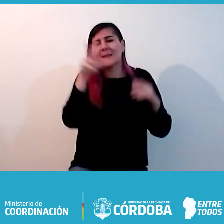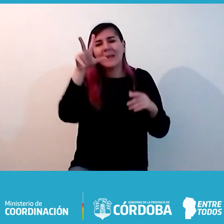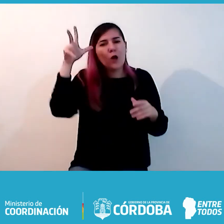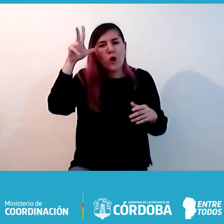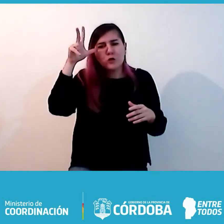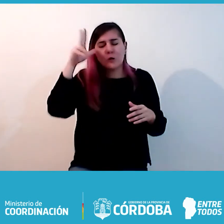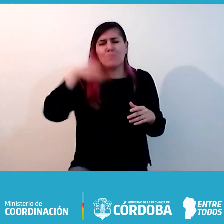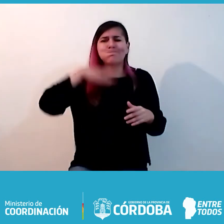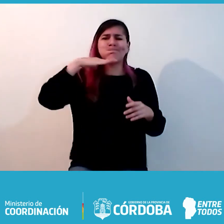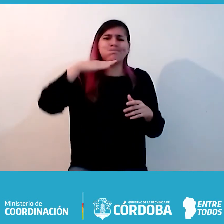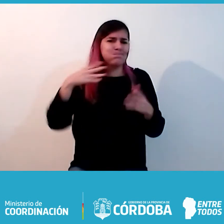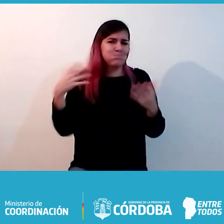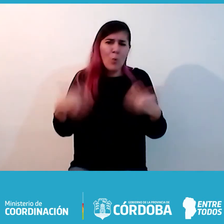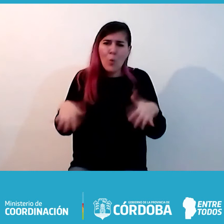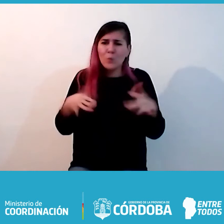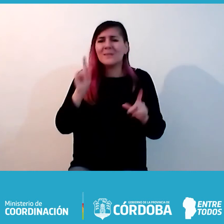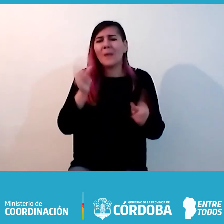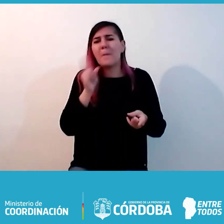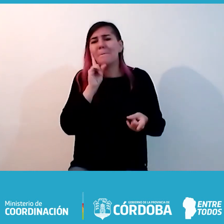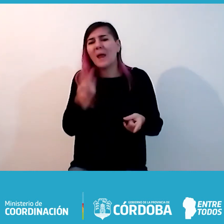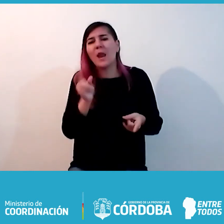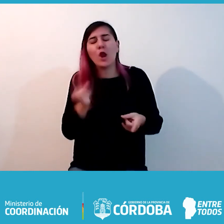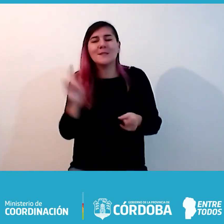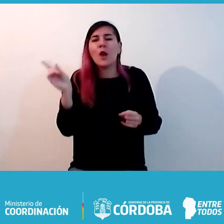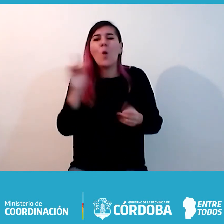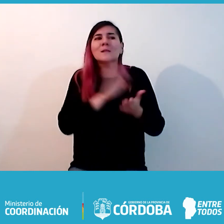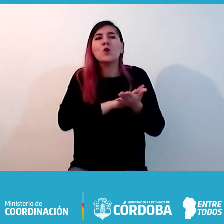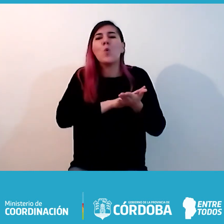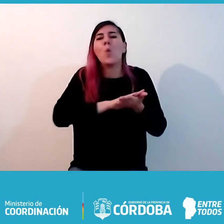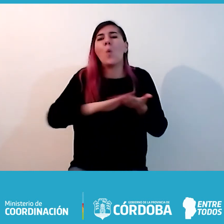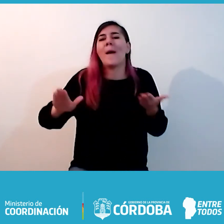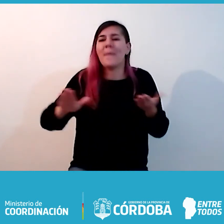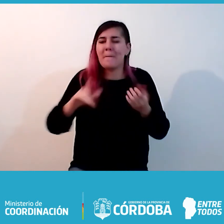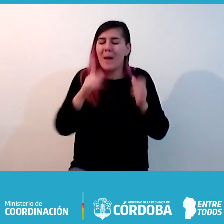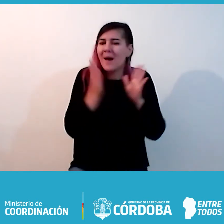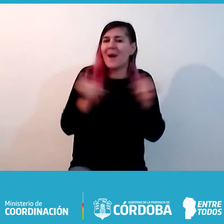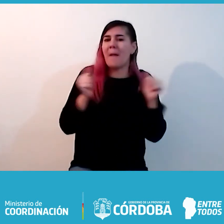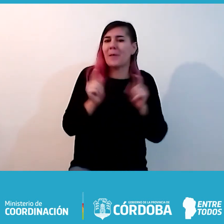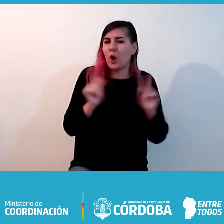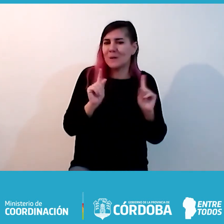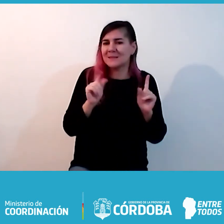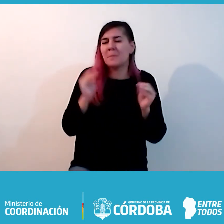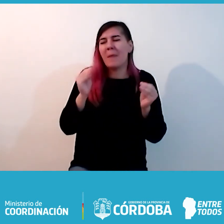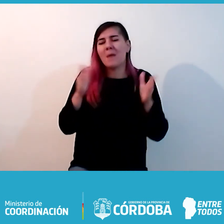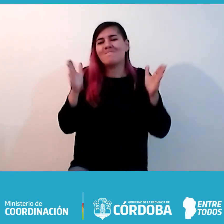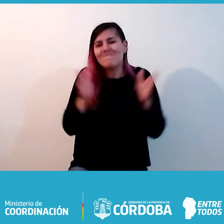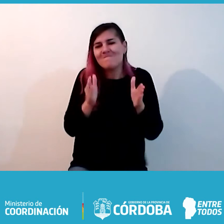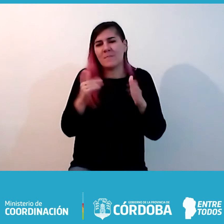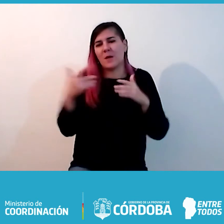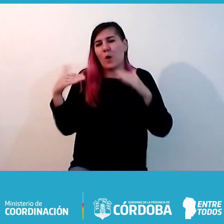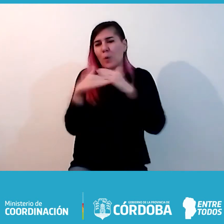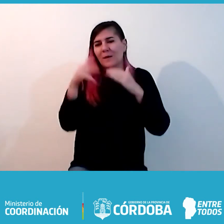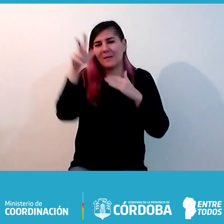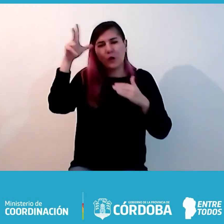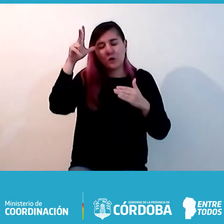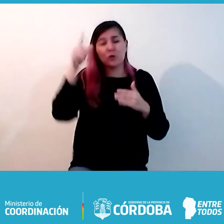38 colapsada, dice, como así que es peligrosa. No es la nueva traza para andar más rápido, sino para descongestionar lo existente.